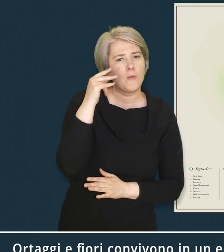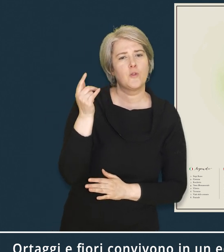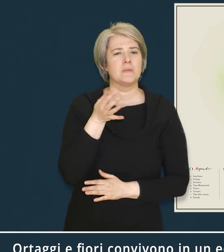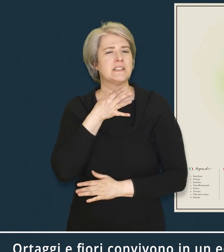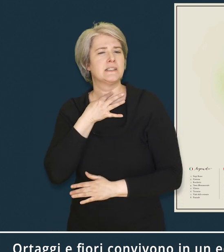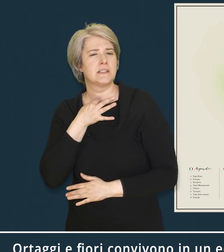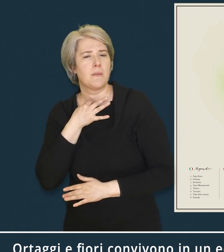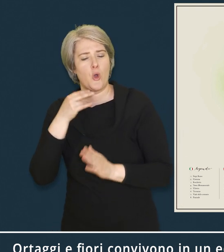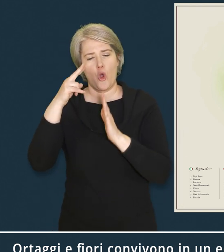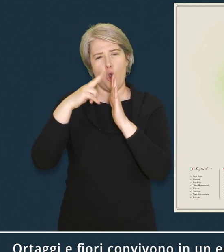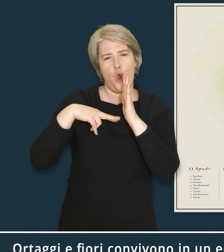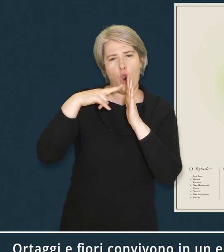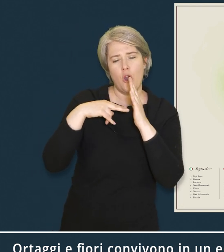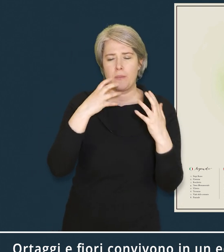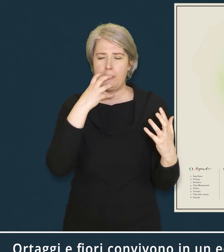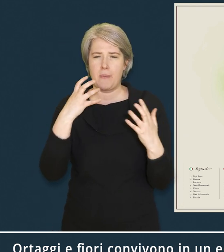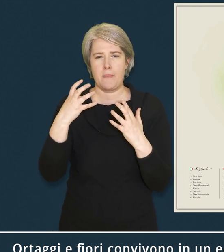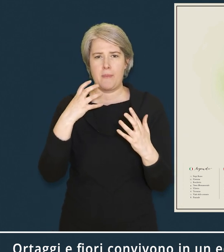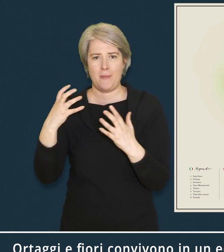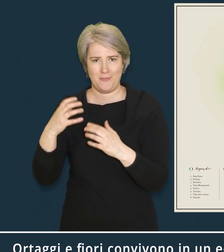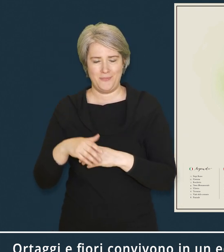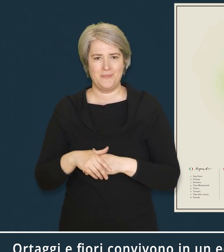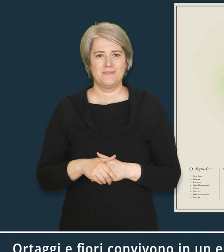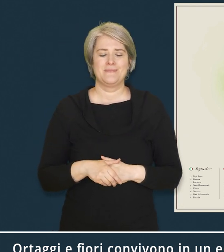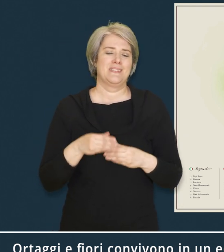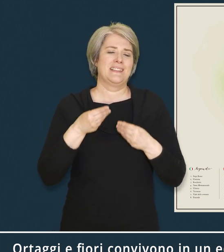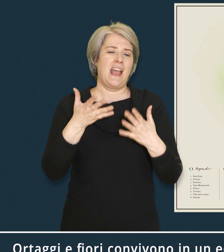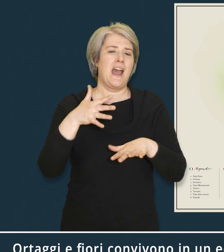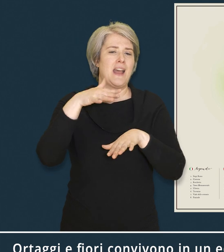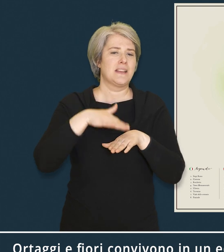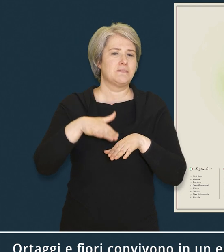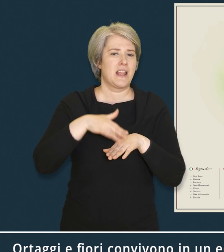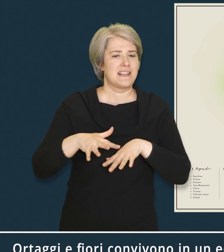offrire un'esperienza sensoriale unica.